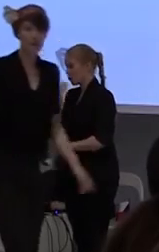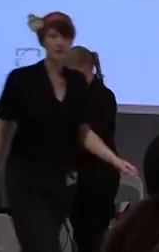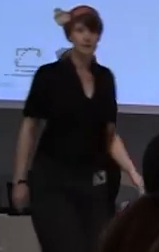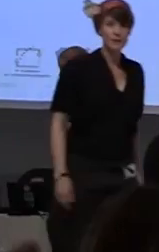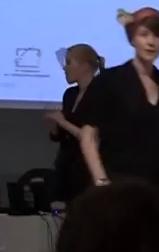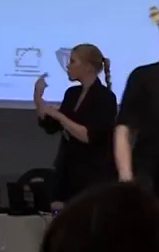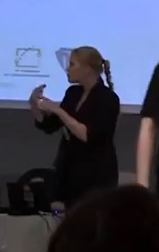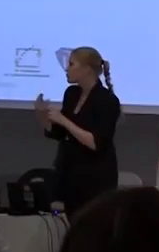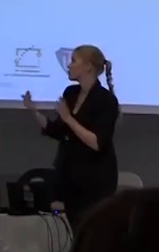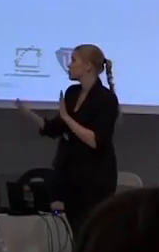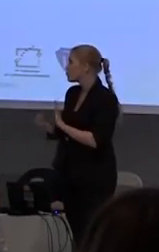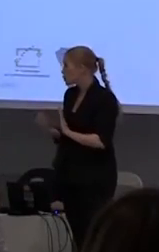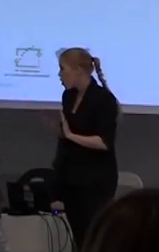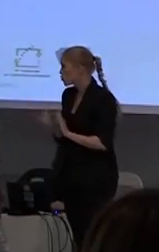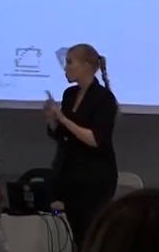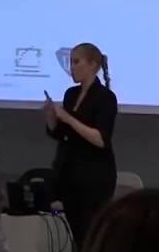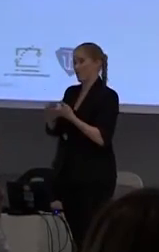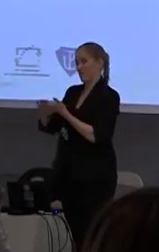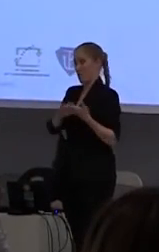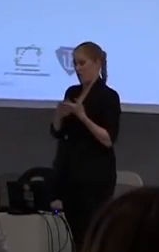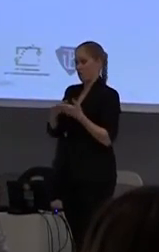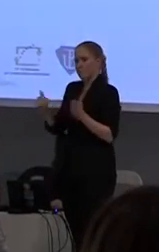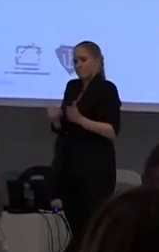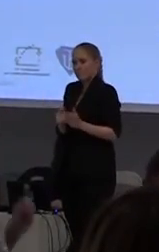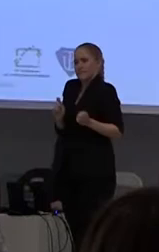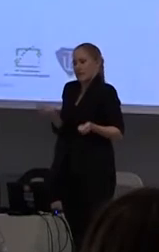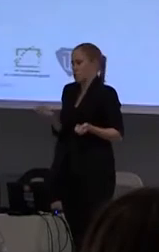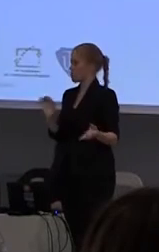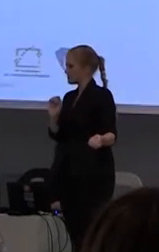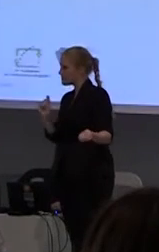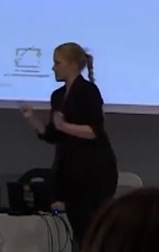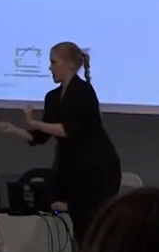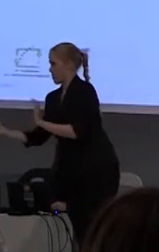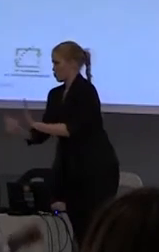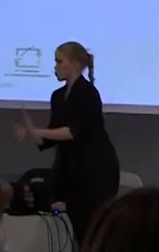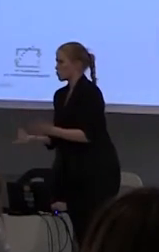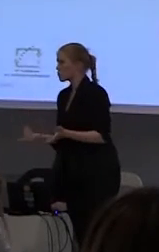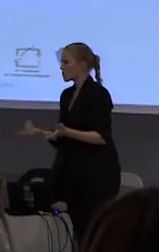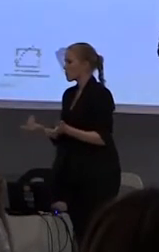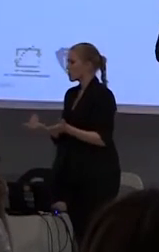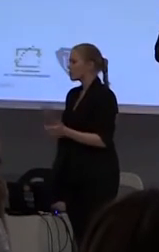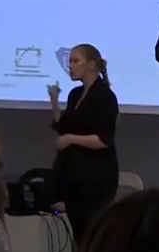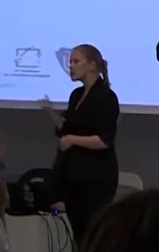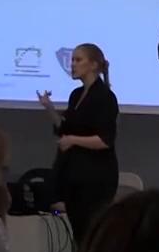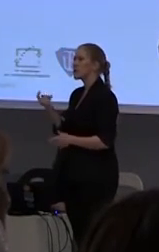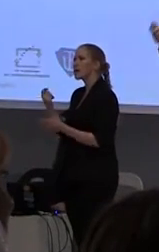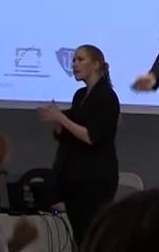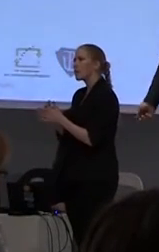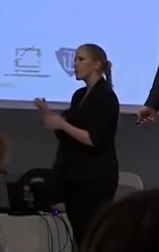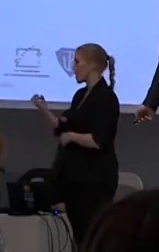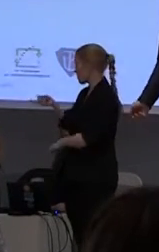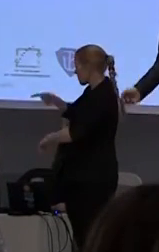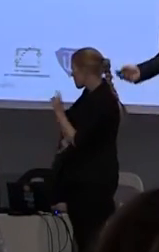reflektuje ve společnosti, ale faktem zůstává, že všechno má nějakou příčinu, všechno je výsledkem něčeho, čas se